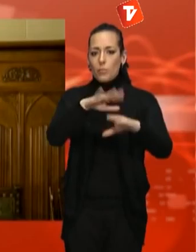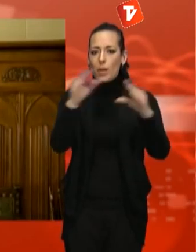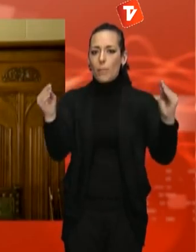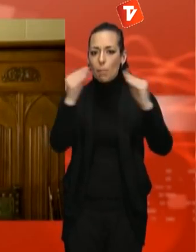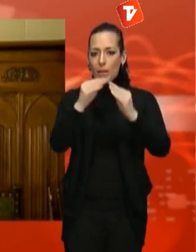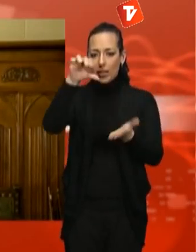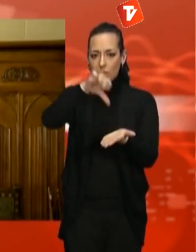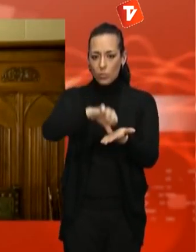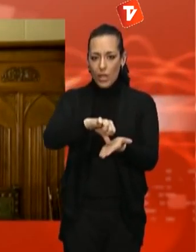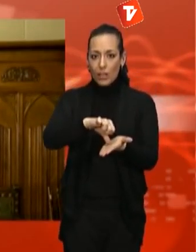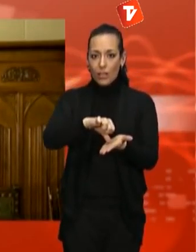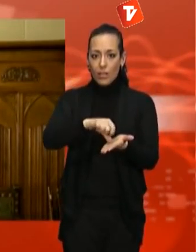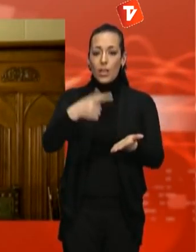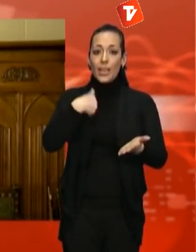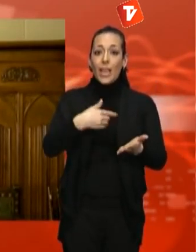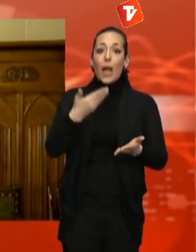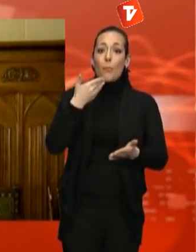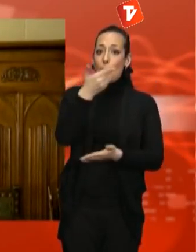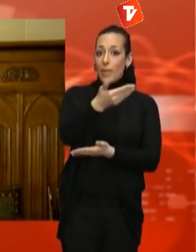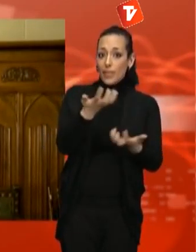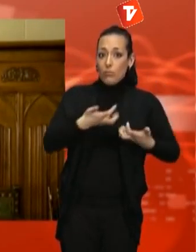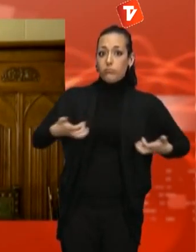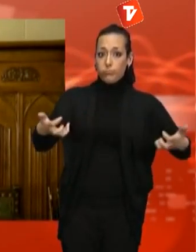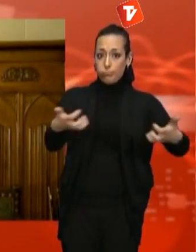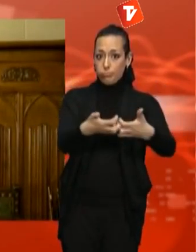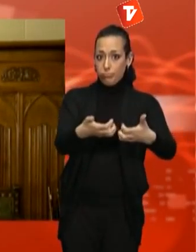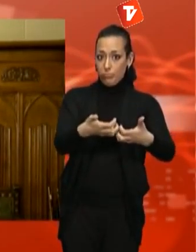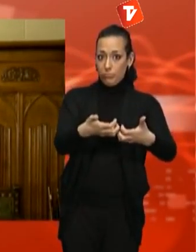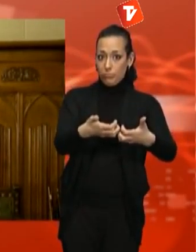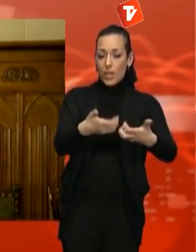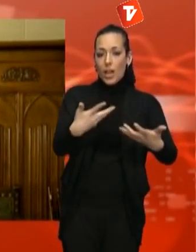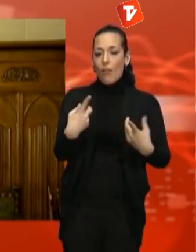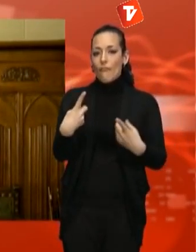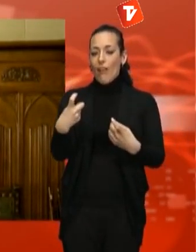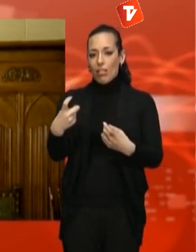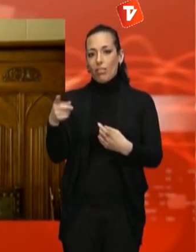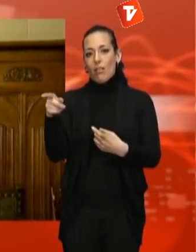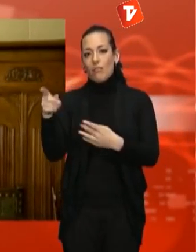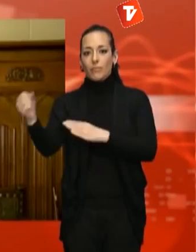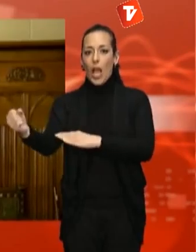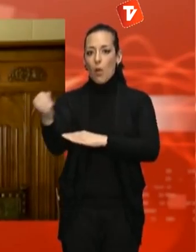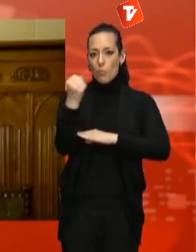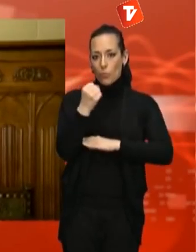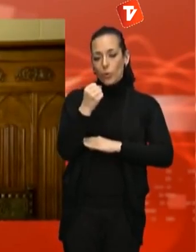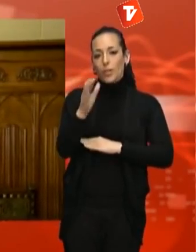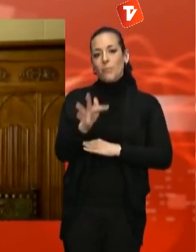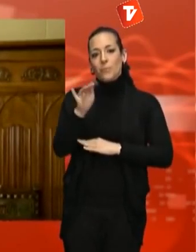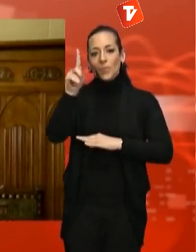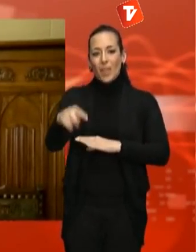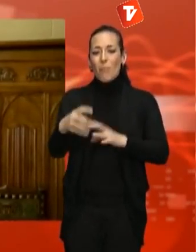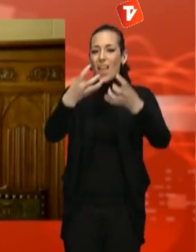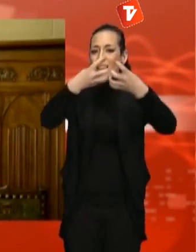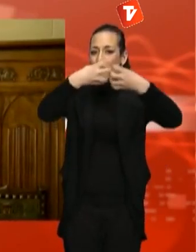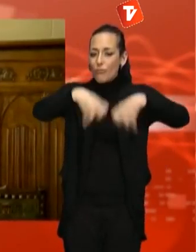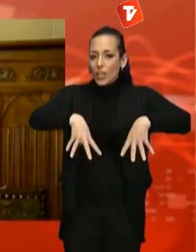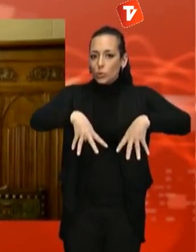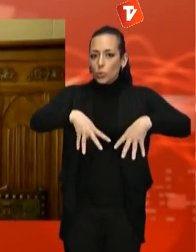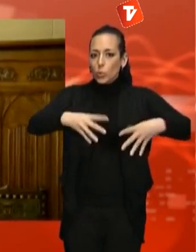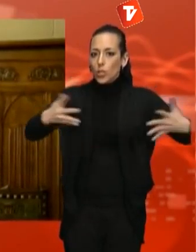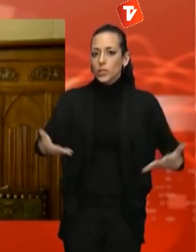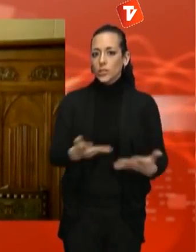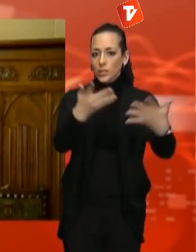ple d'investidura. Fa falta que la Generalitat s'impliqui, ens ajudi a treure empreses, inversions, que potenciï les infraestructures que fan falta al nostre